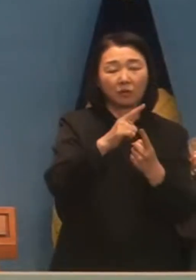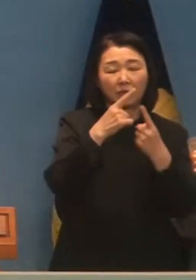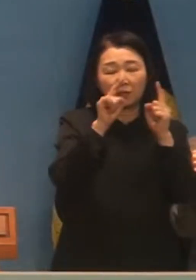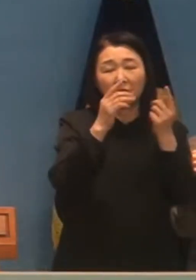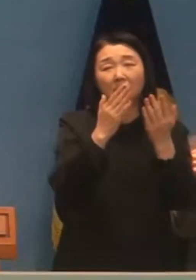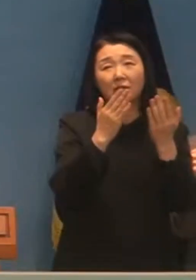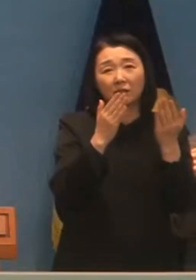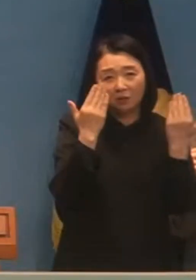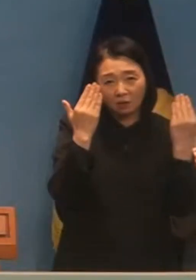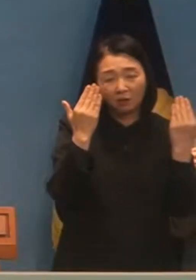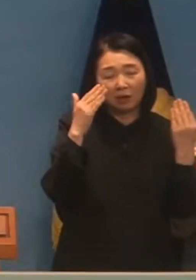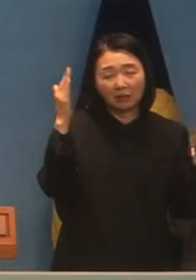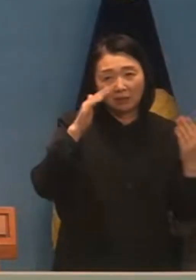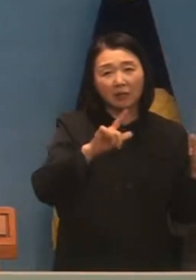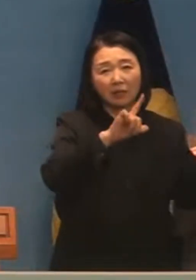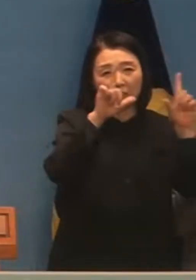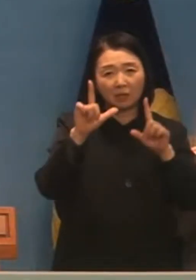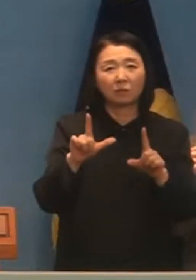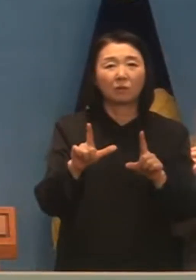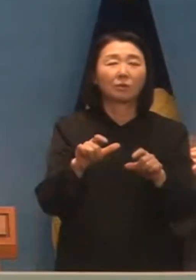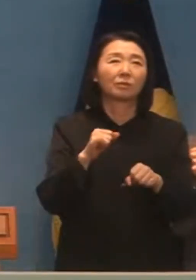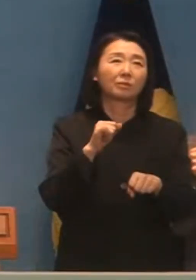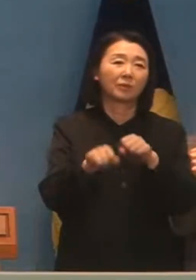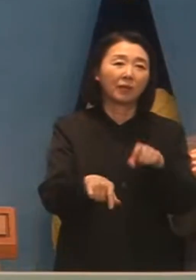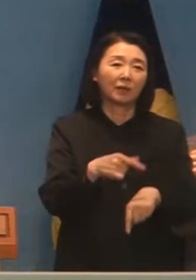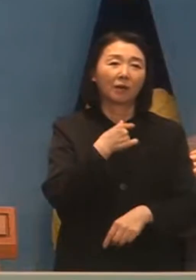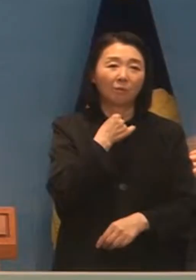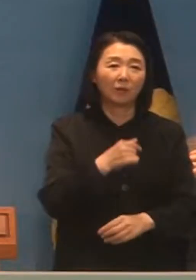대학생의 삶으로 나아가는 분기점이 되어야 합니다.